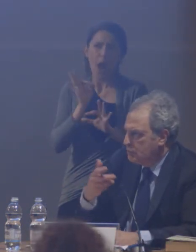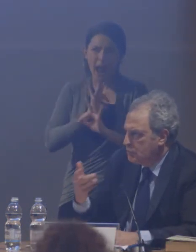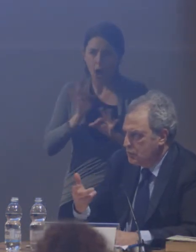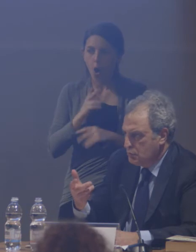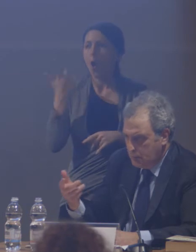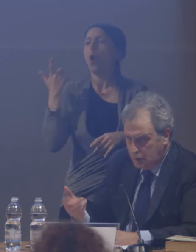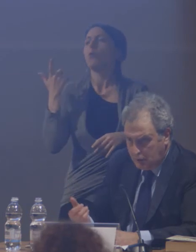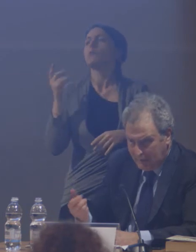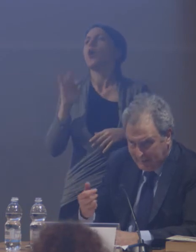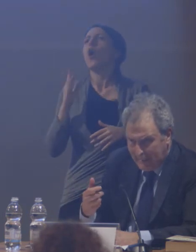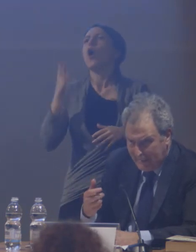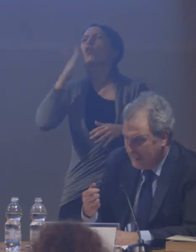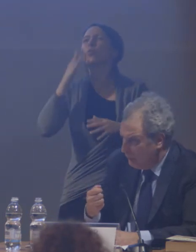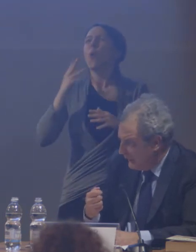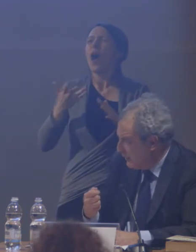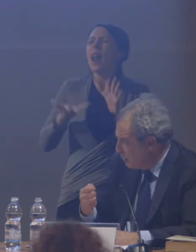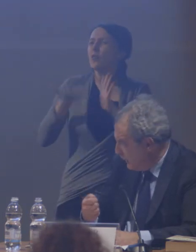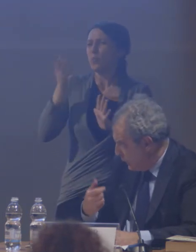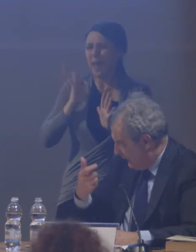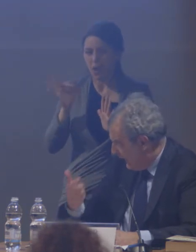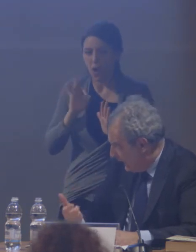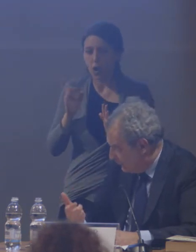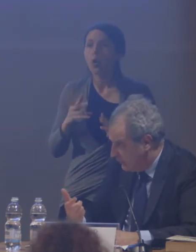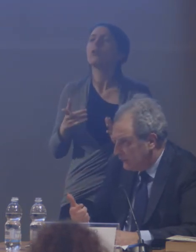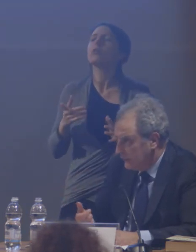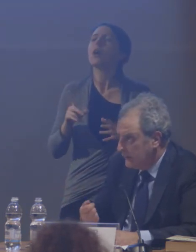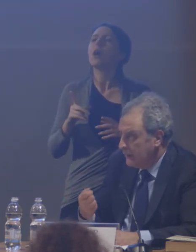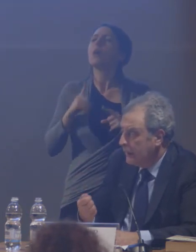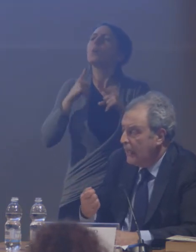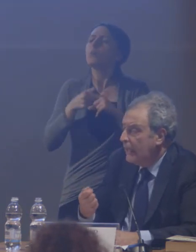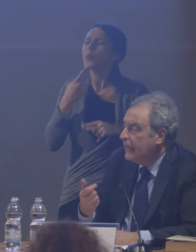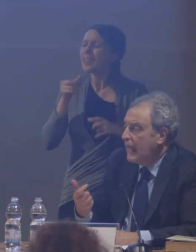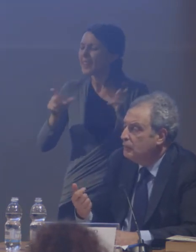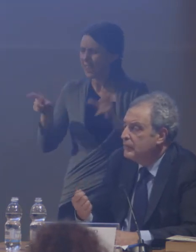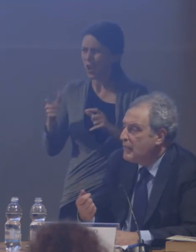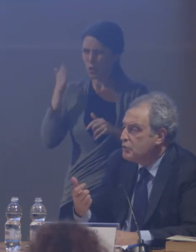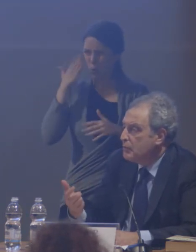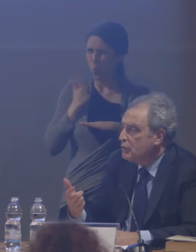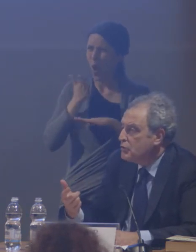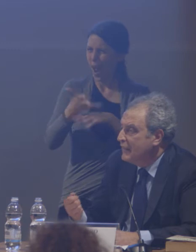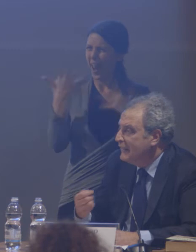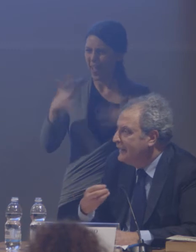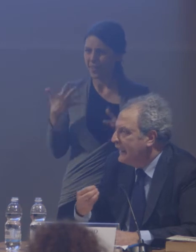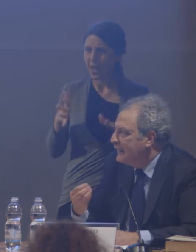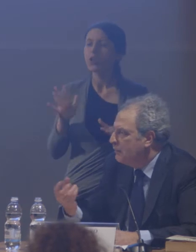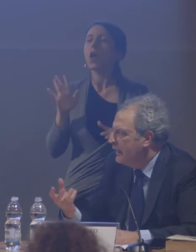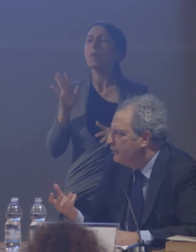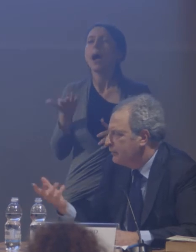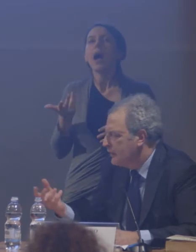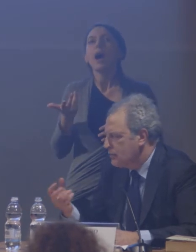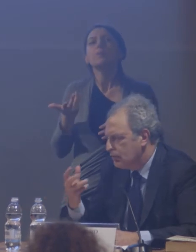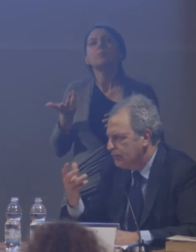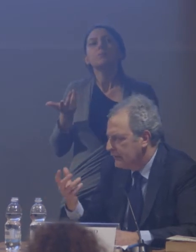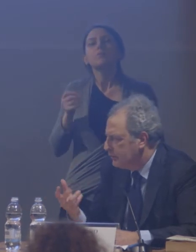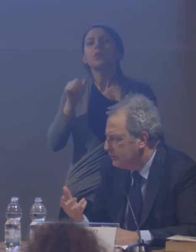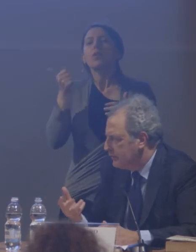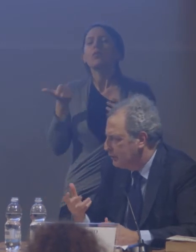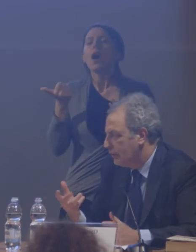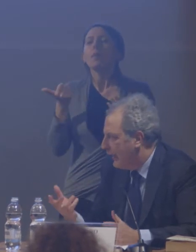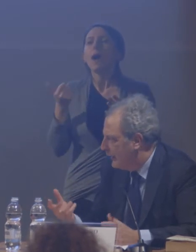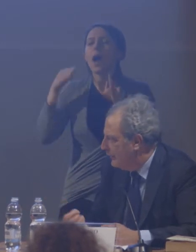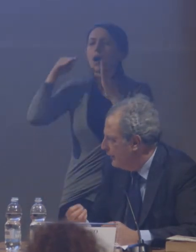non ha avuto un'istruzione superiore, ma ritardi anche per chi a scuola c'è andato e che ha un tasso, per così dire, di decadimento, non è solo un